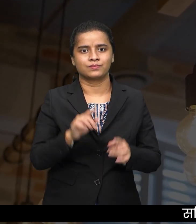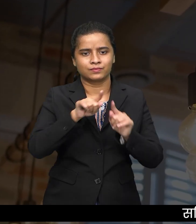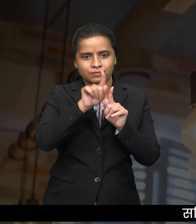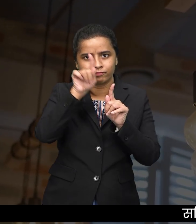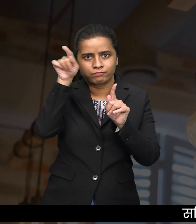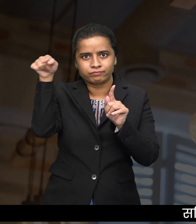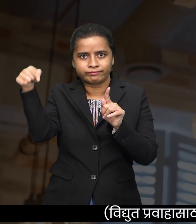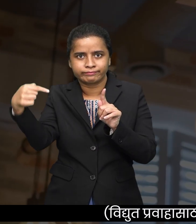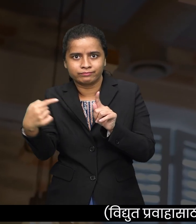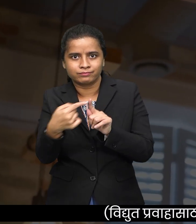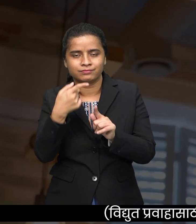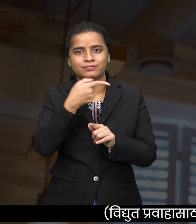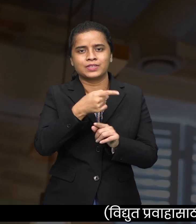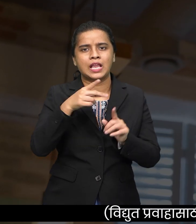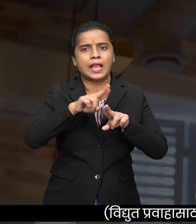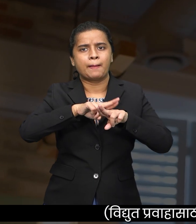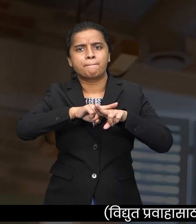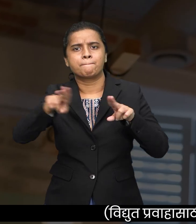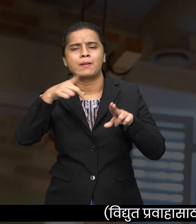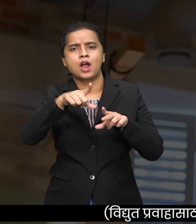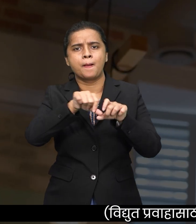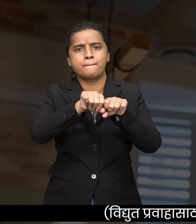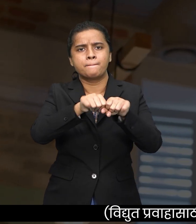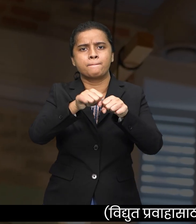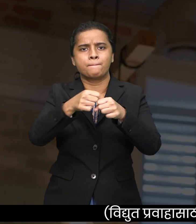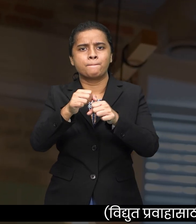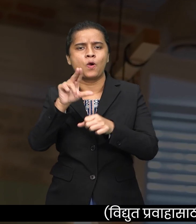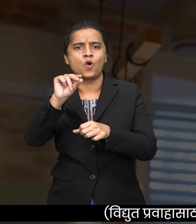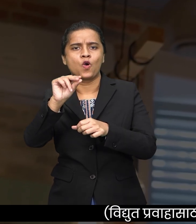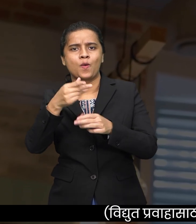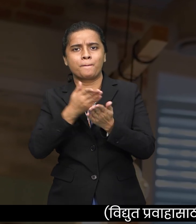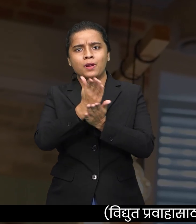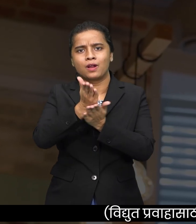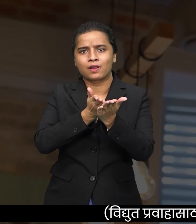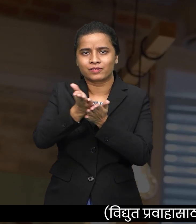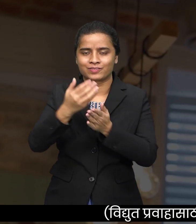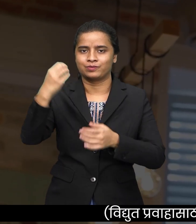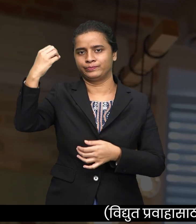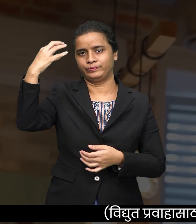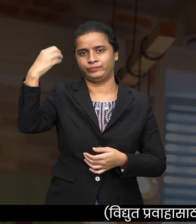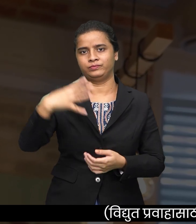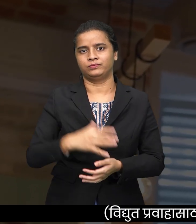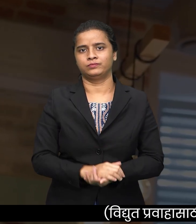सर्किट, परिपथ, विद्युत प्रवाहासाठी एक पूर्ण आणि अखंड मार्ग.